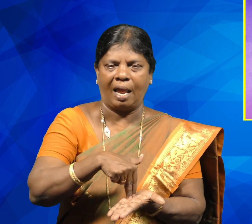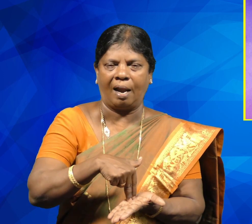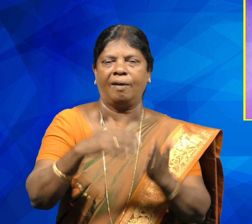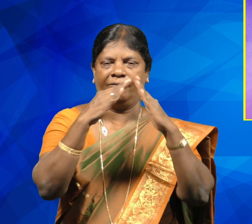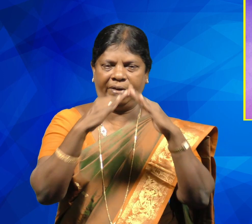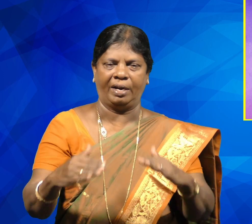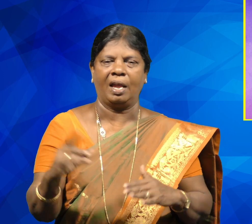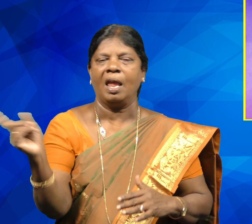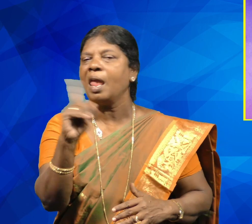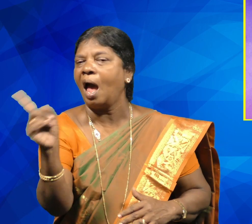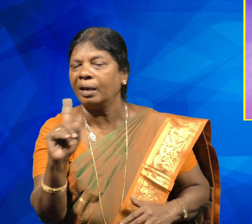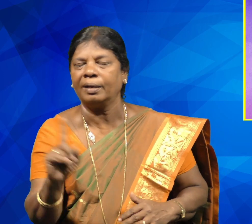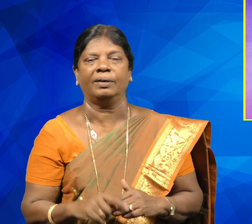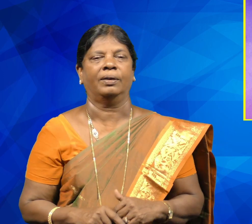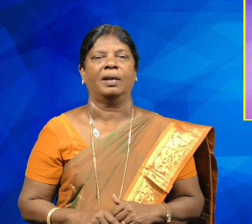வீடு